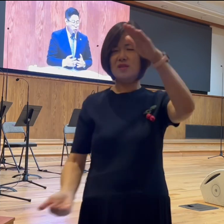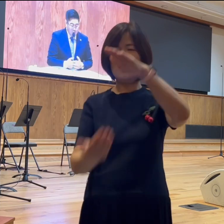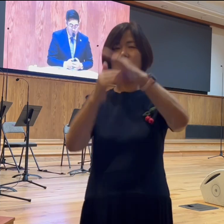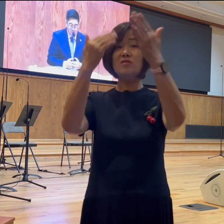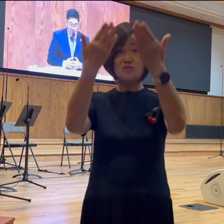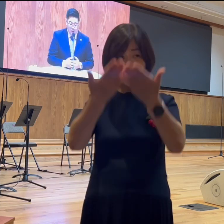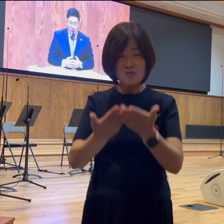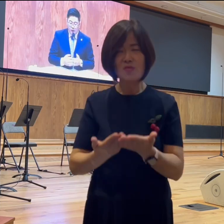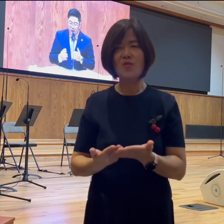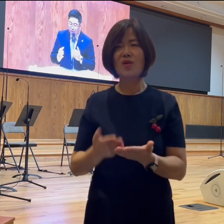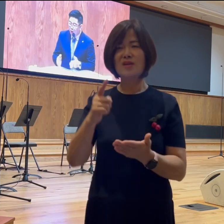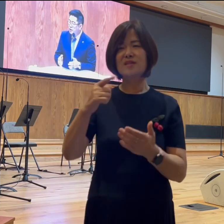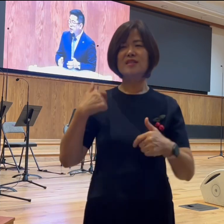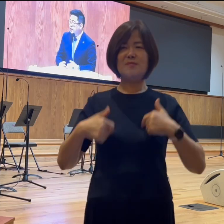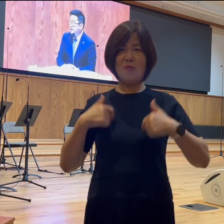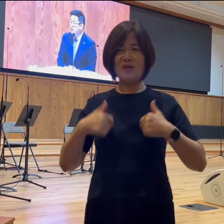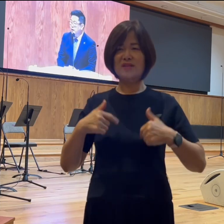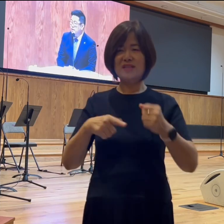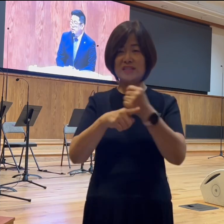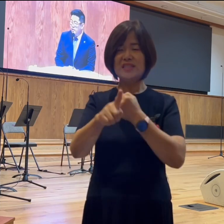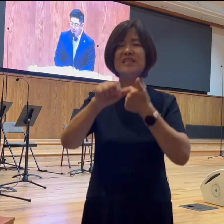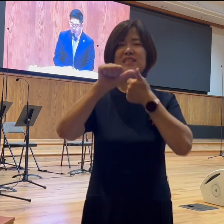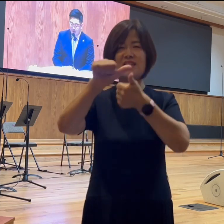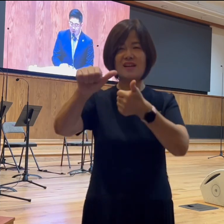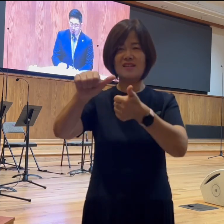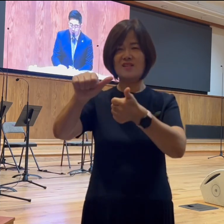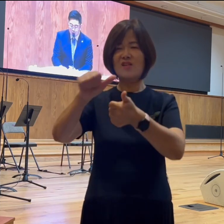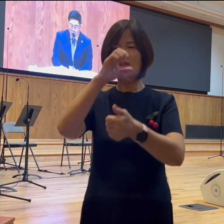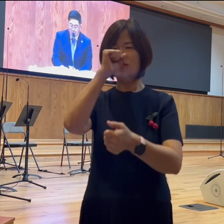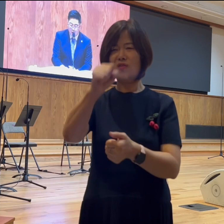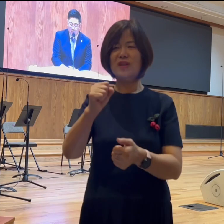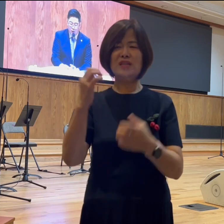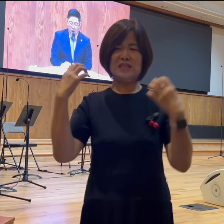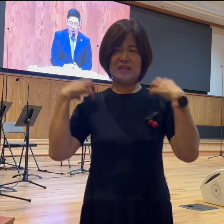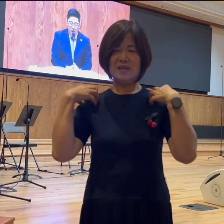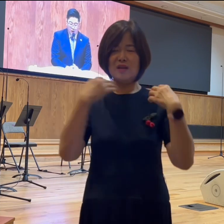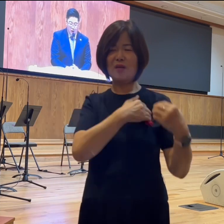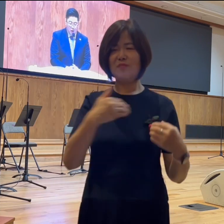채워주시고 그 기뻐하시는 뜻을 따라서 선한 소명을